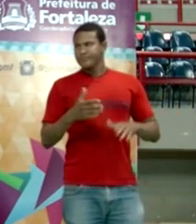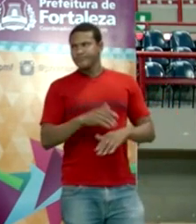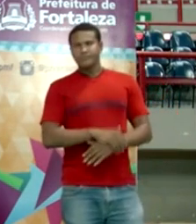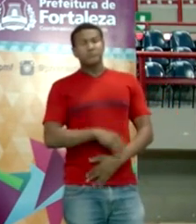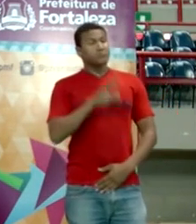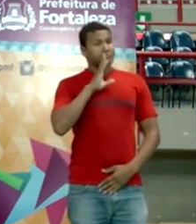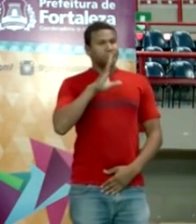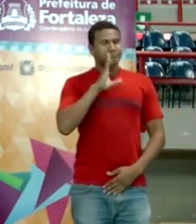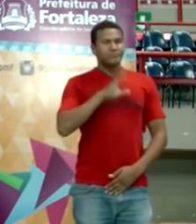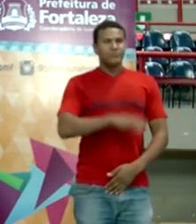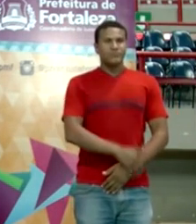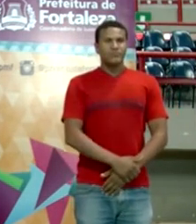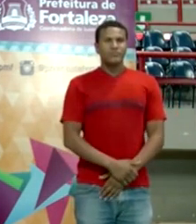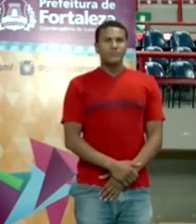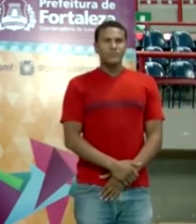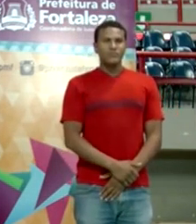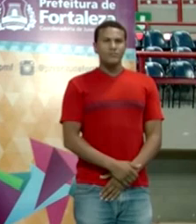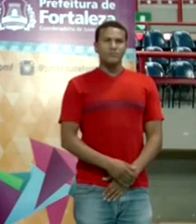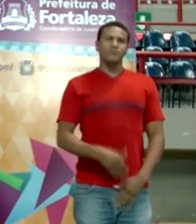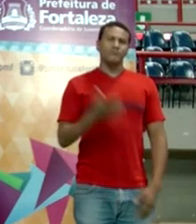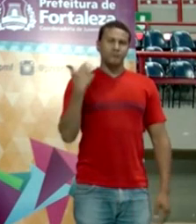texto legal. Em